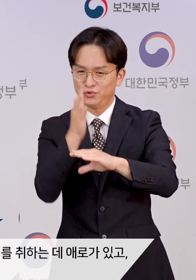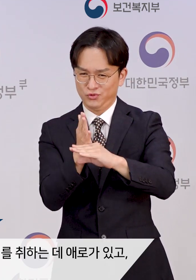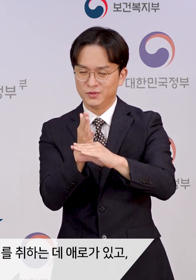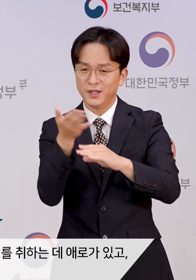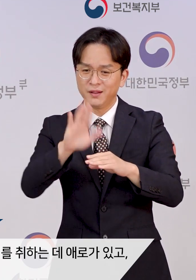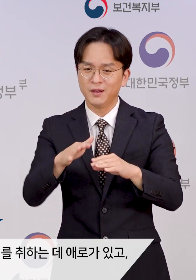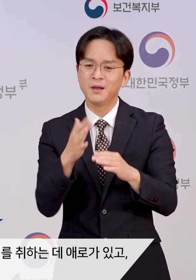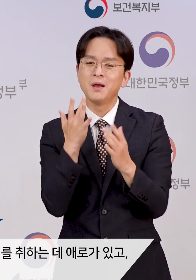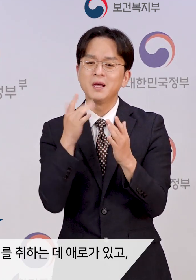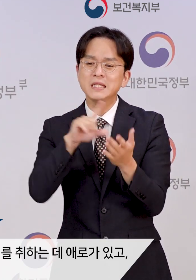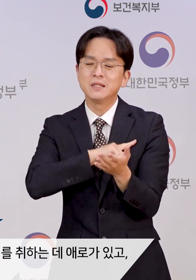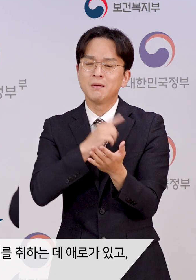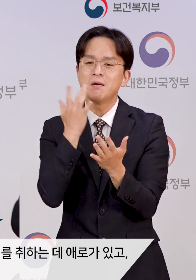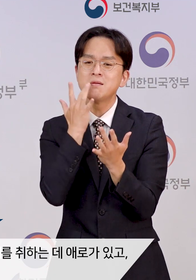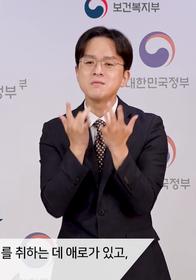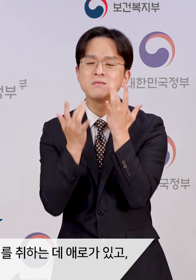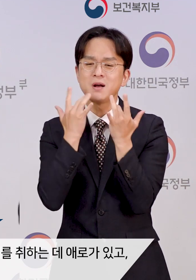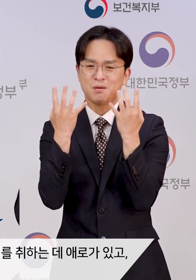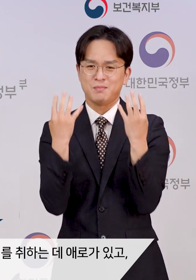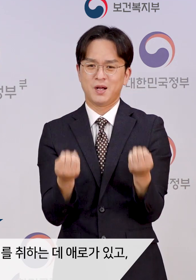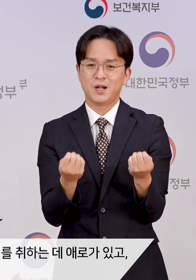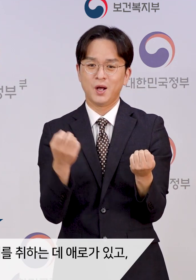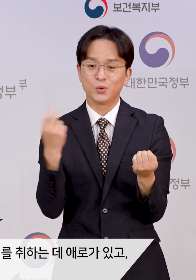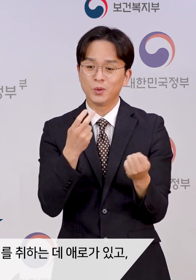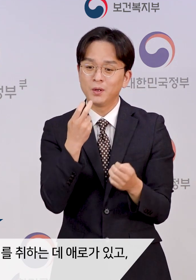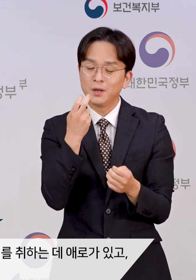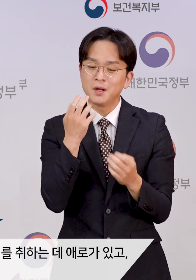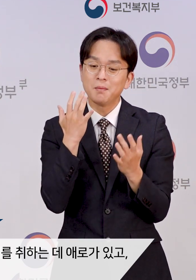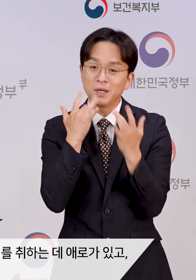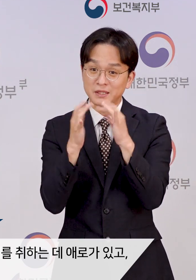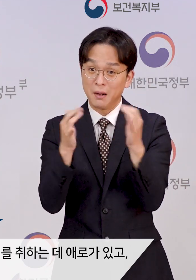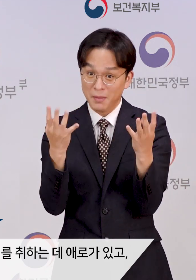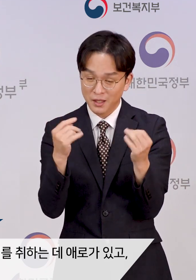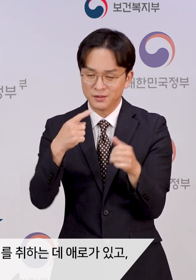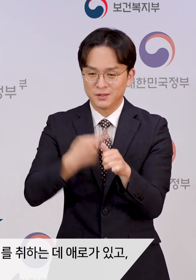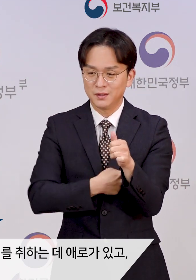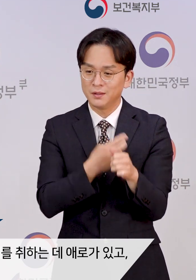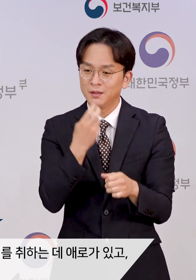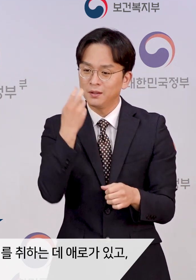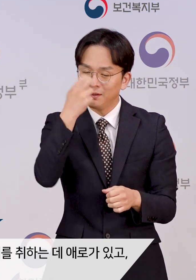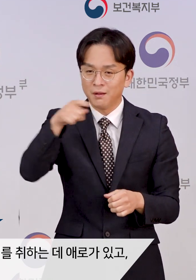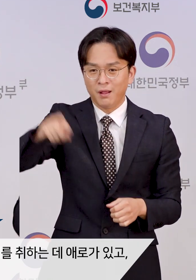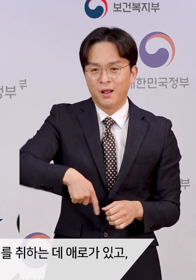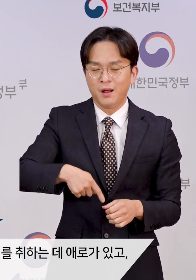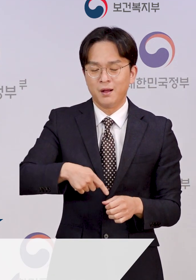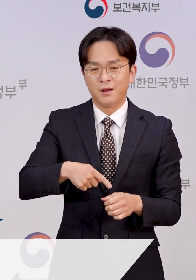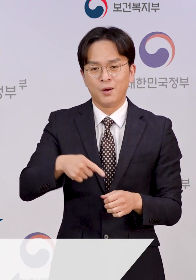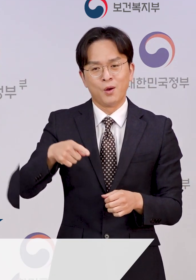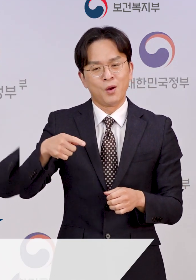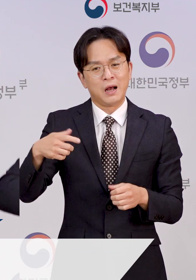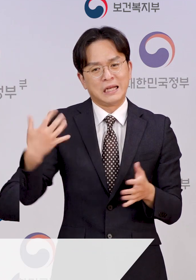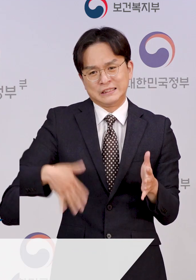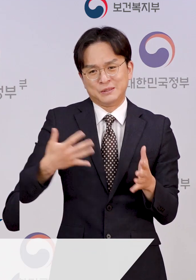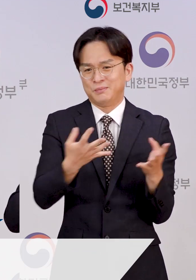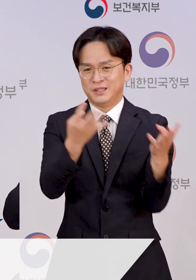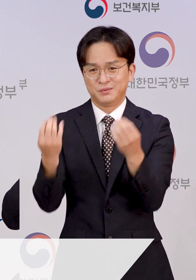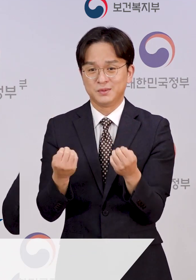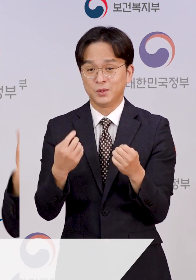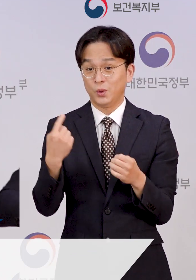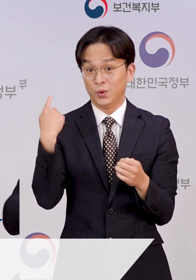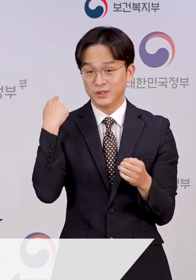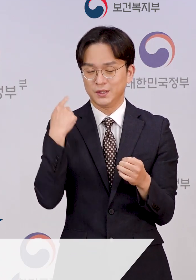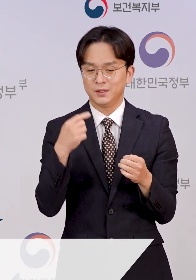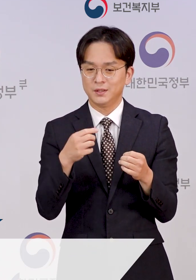데 애로가 있고 아직 검사를 받지 않은 교인도 다수 있는 상황입니다. 어제까지 800여